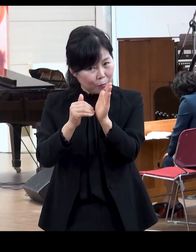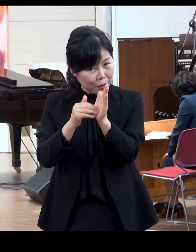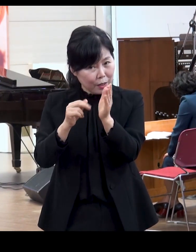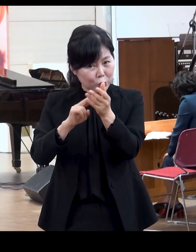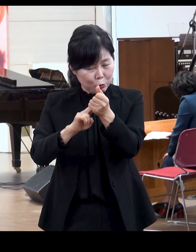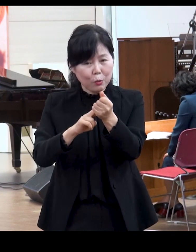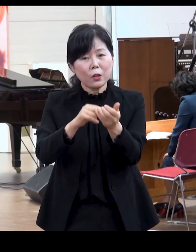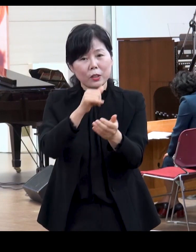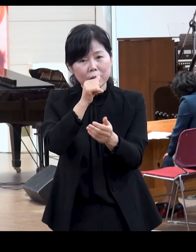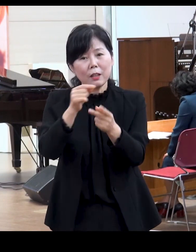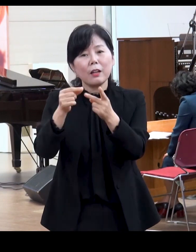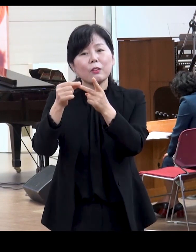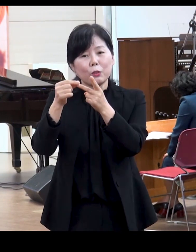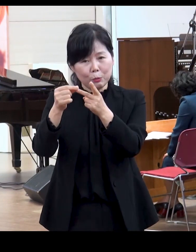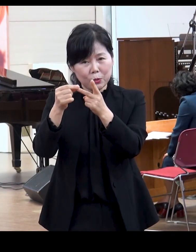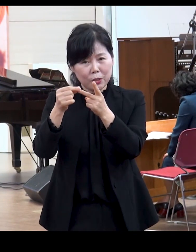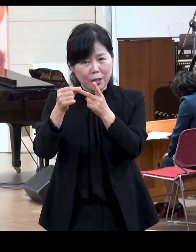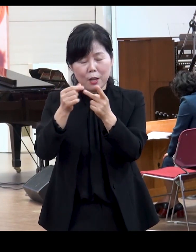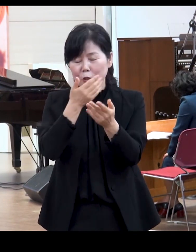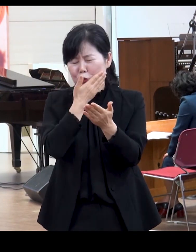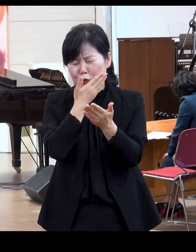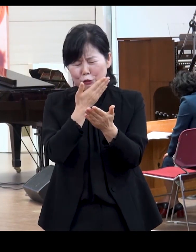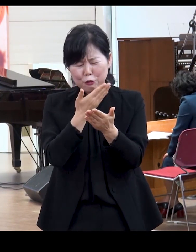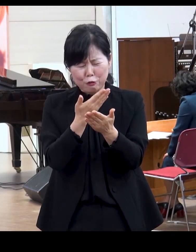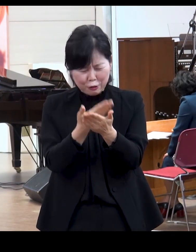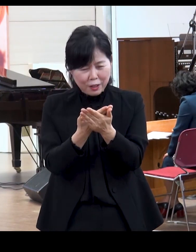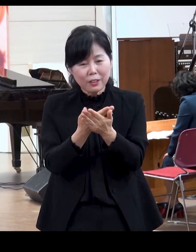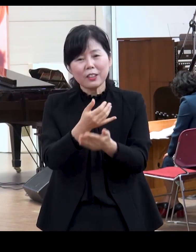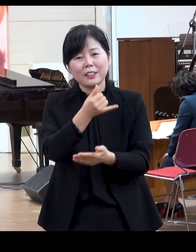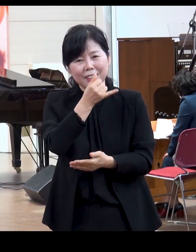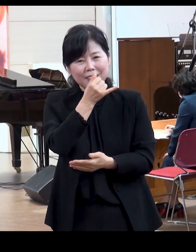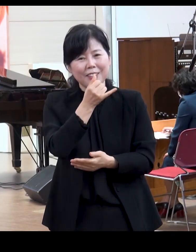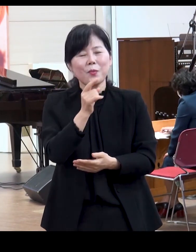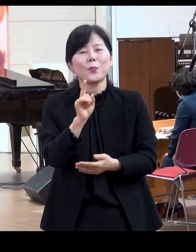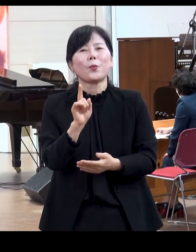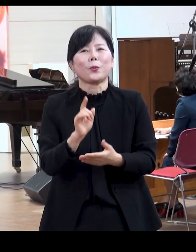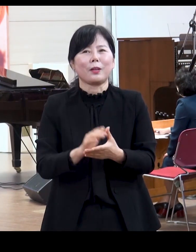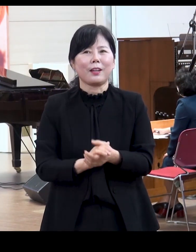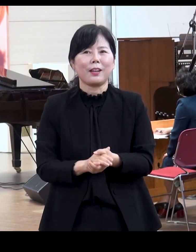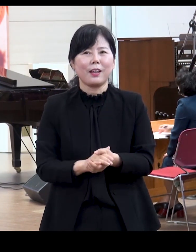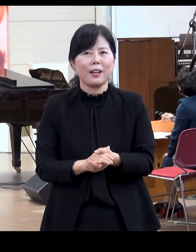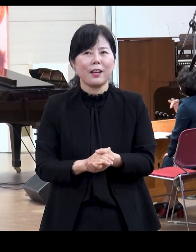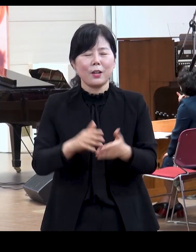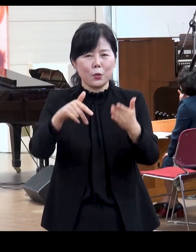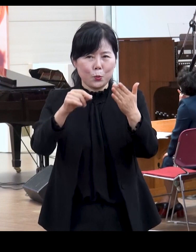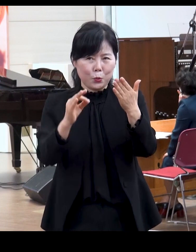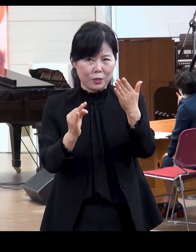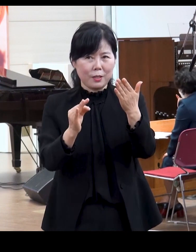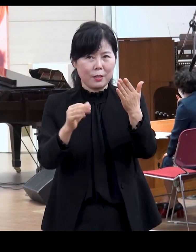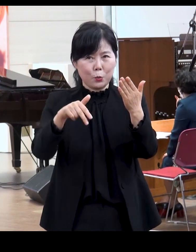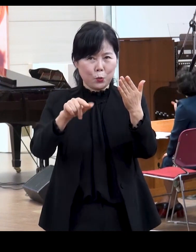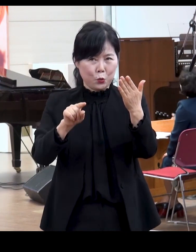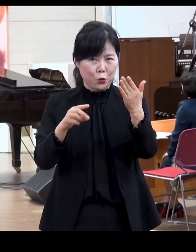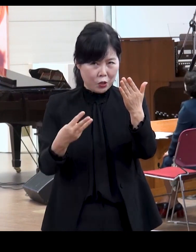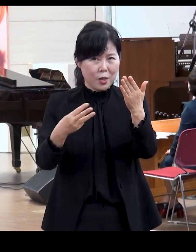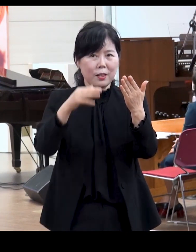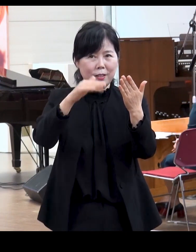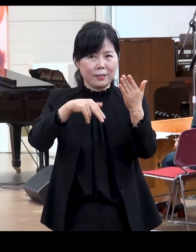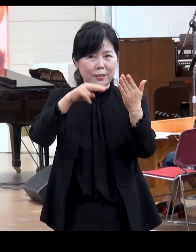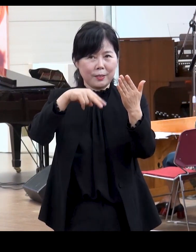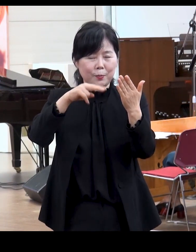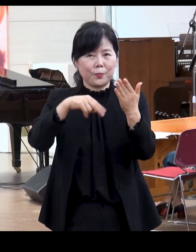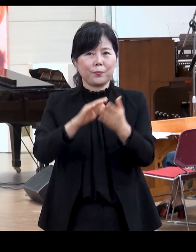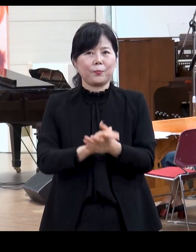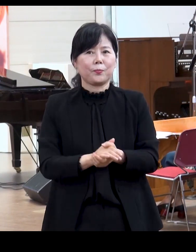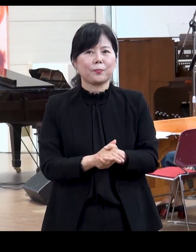오늘 이 말씀 가운데서 또 봐야 될 너무나 중요한 포인트가 하나 더 있습니다. 우리 9절 말씀을 한 번 더 다시